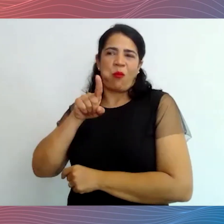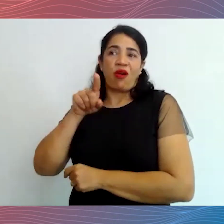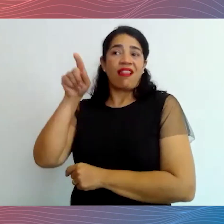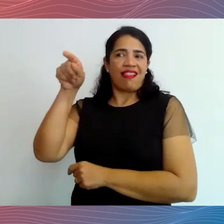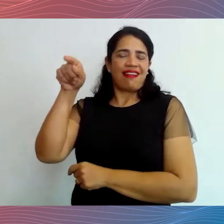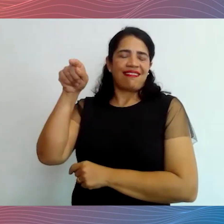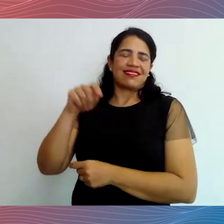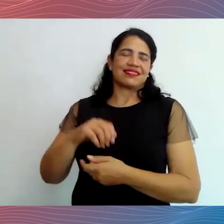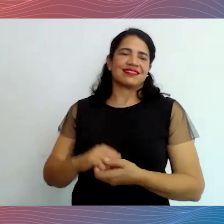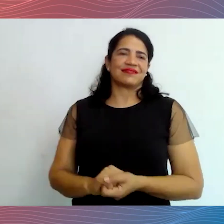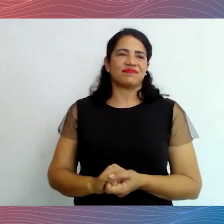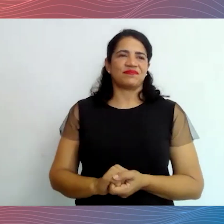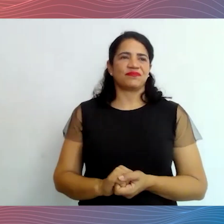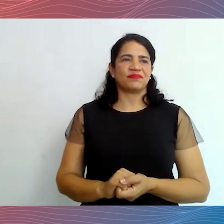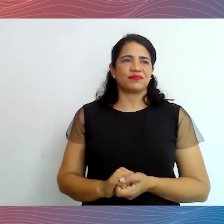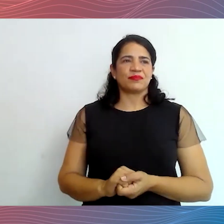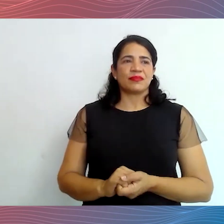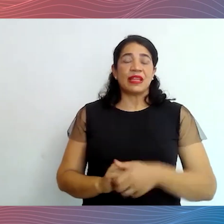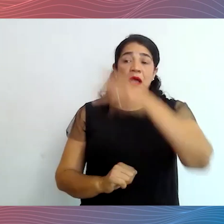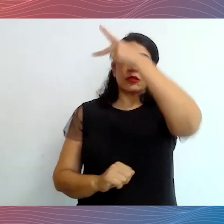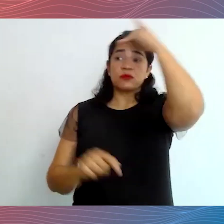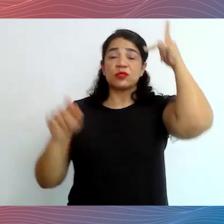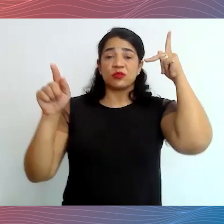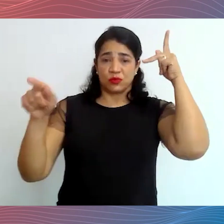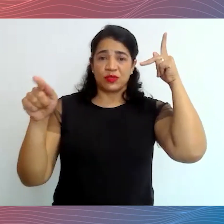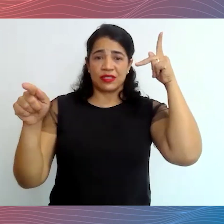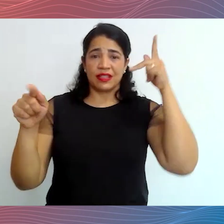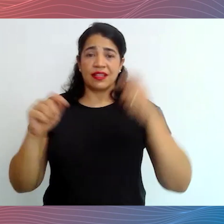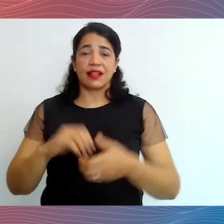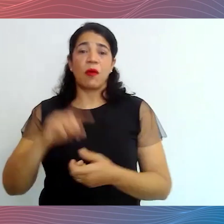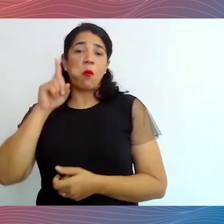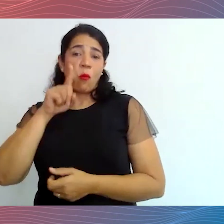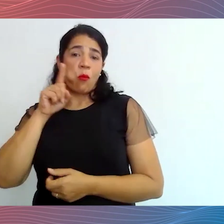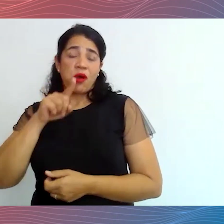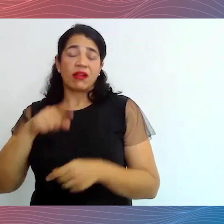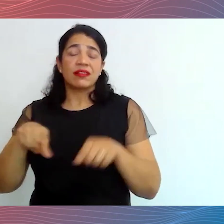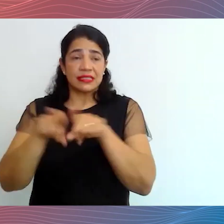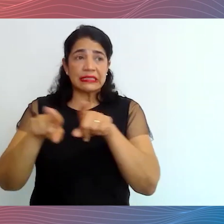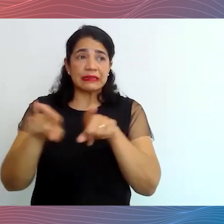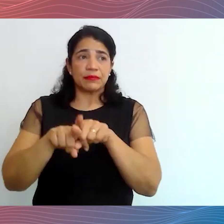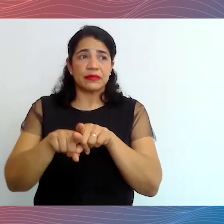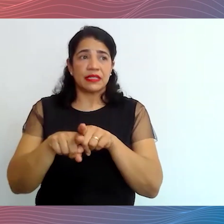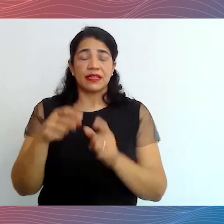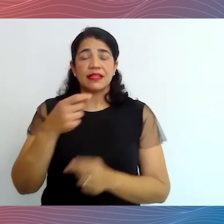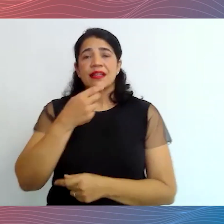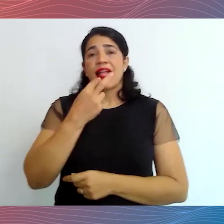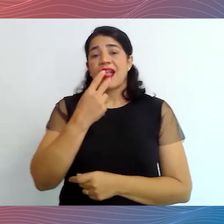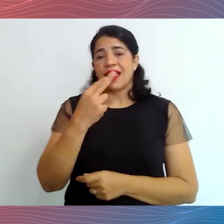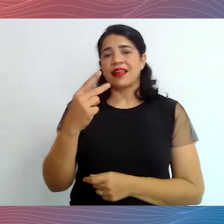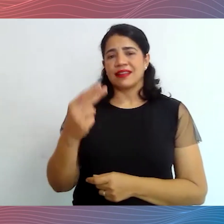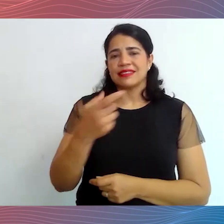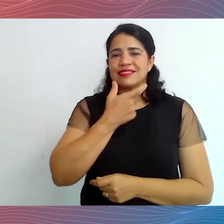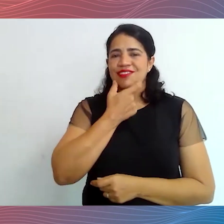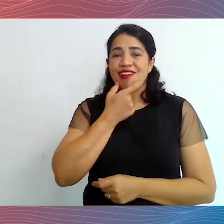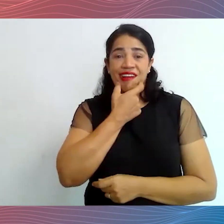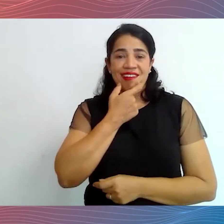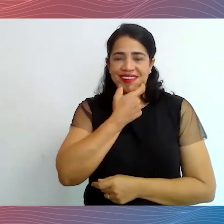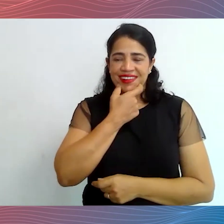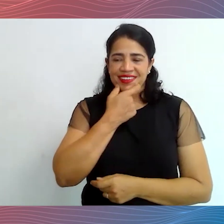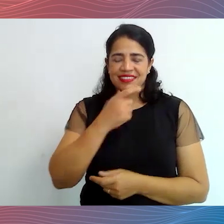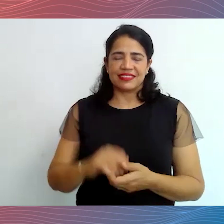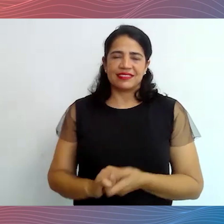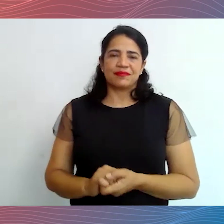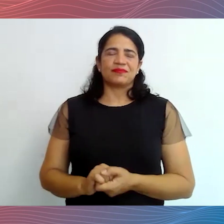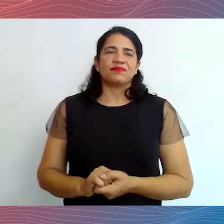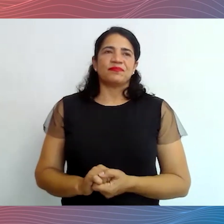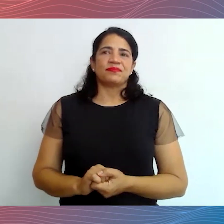Os cidadãos são cidadãos americanos. A língua oficial é inglês. mas eles foram colonizados pelos espanhóis, eles falam